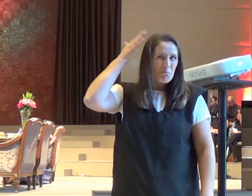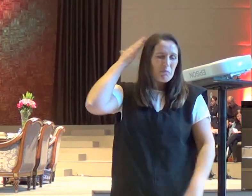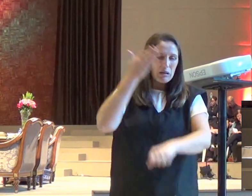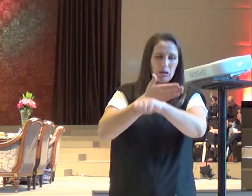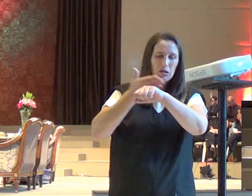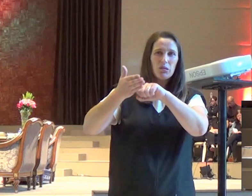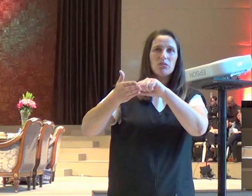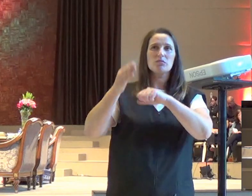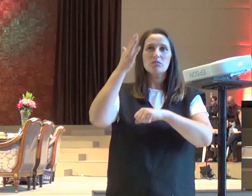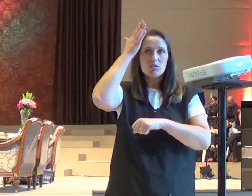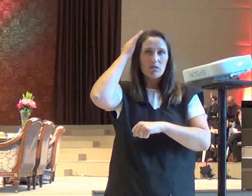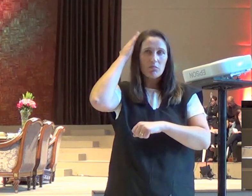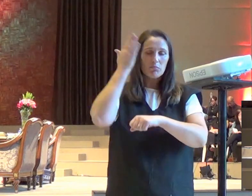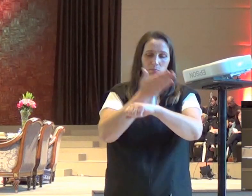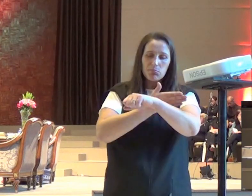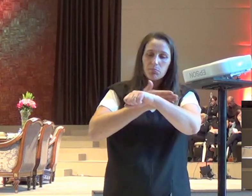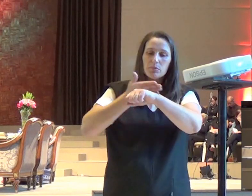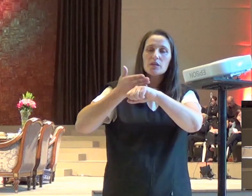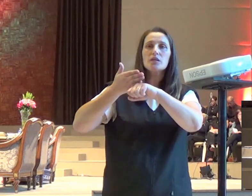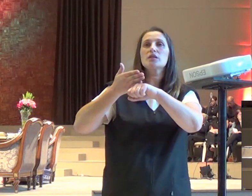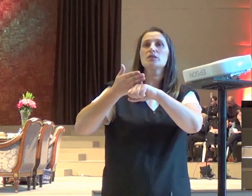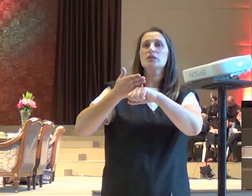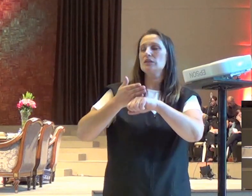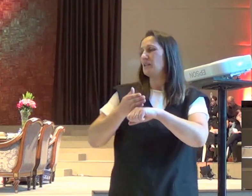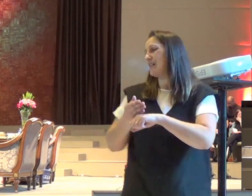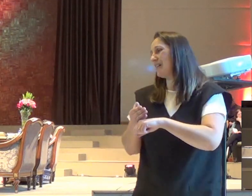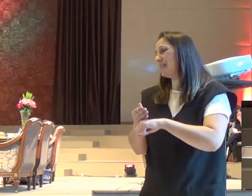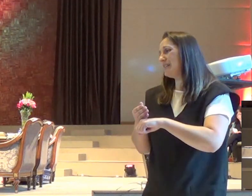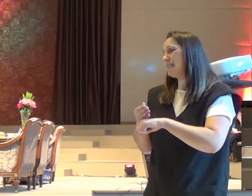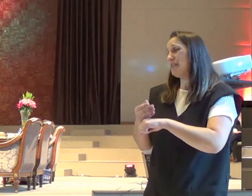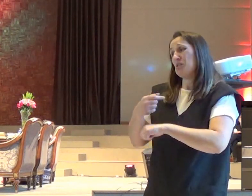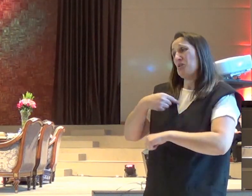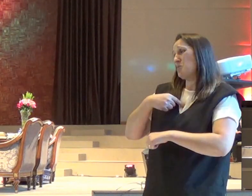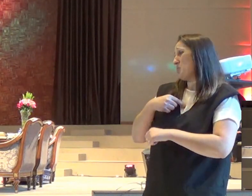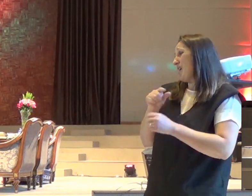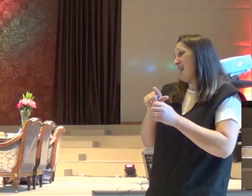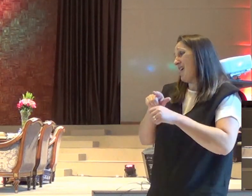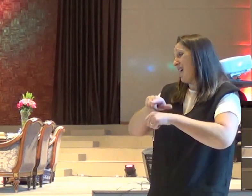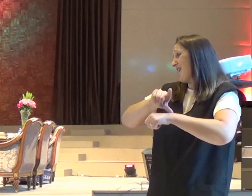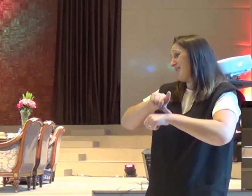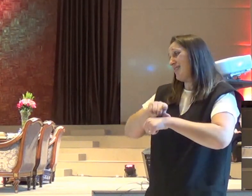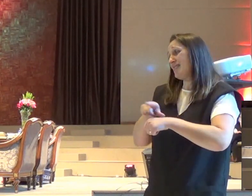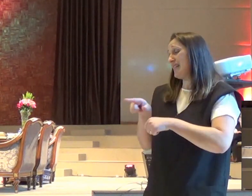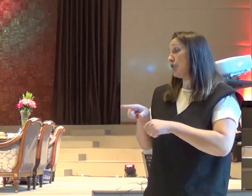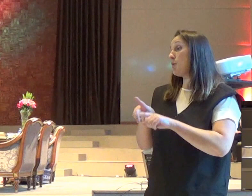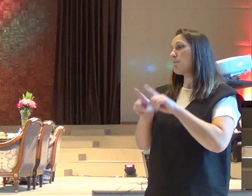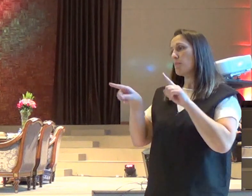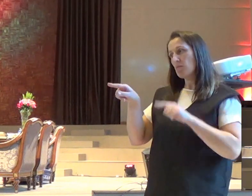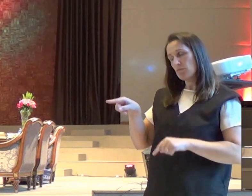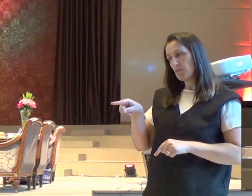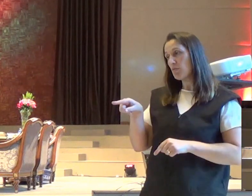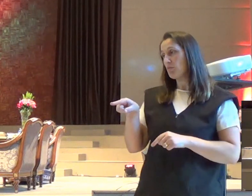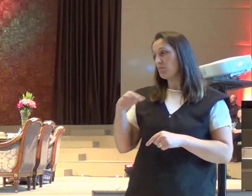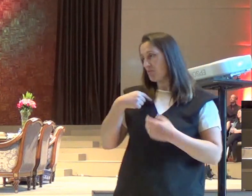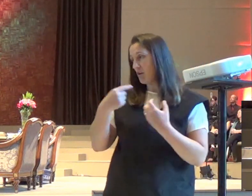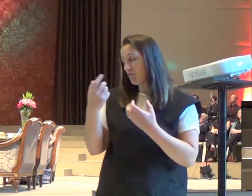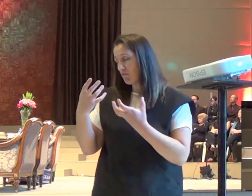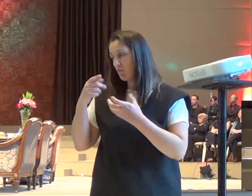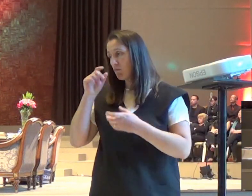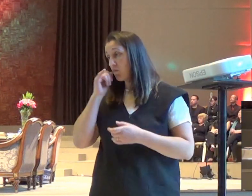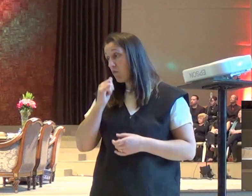Pascoal, eu preciso falar com você, eu falei, meu irmão, eu estou atrasado, eu tenho que ir para o aeroporto, mas você não sai daqui enquanto eu não falar com você,